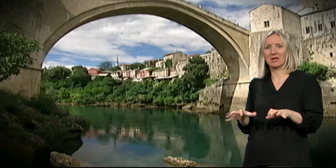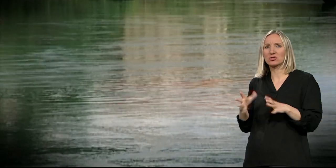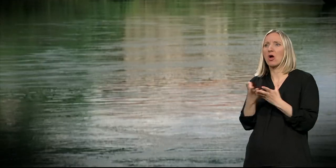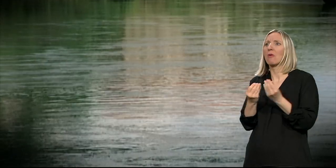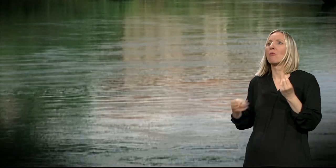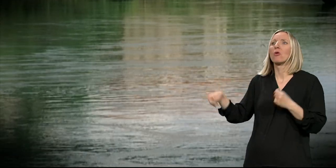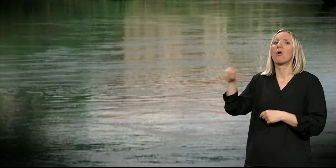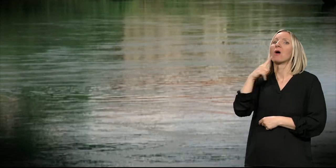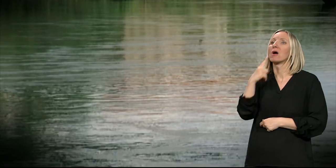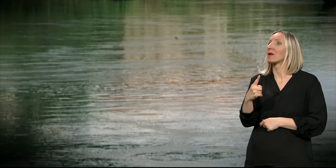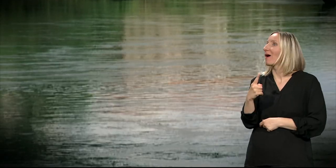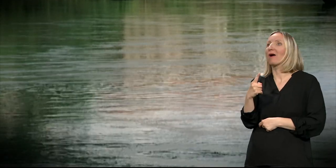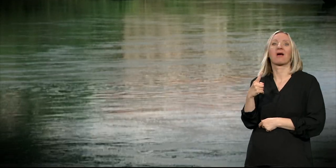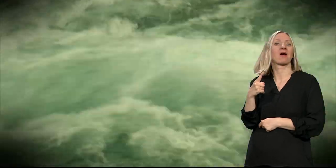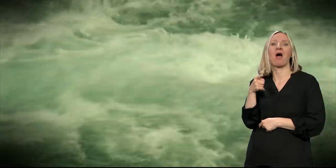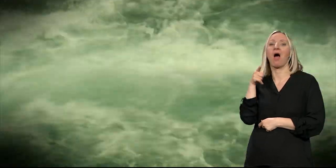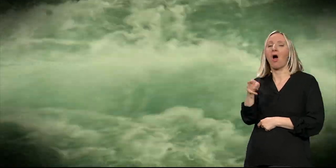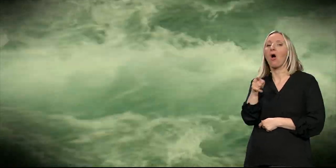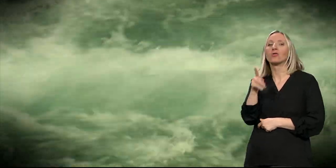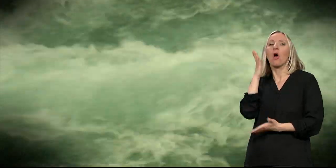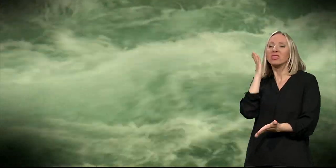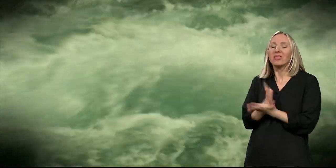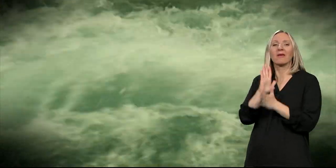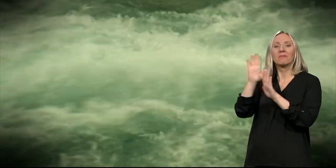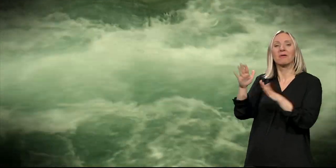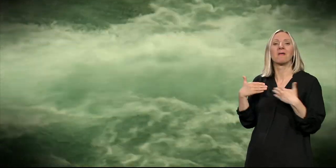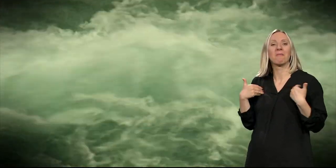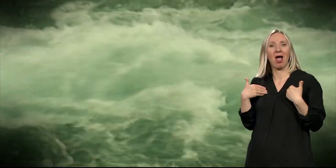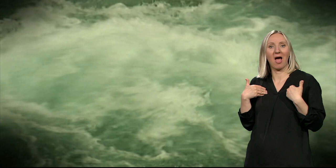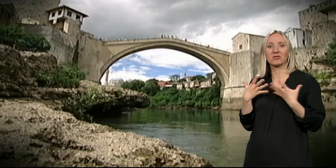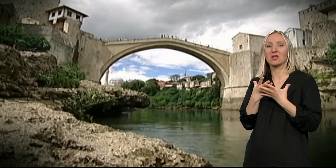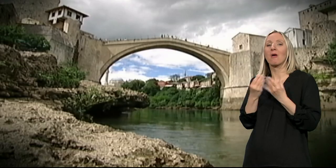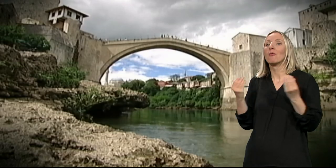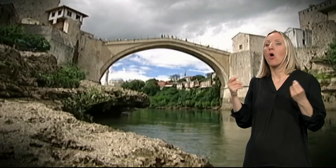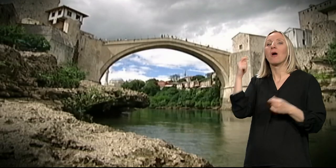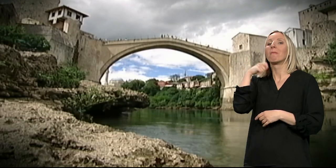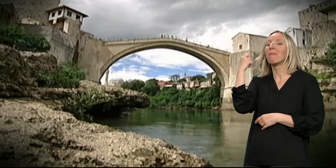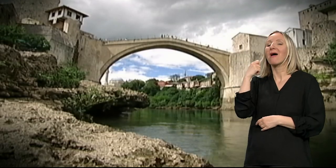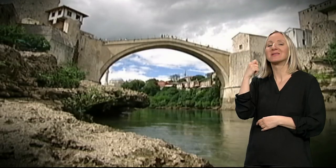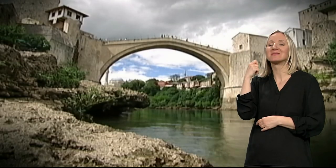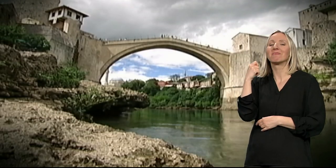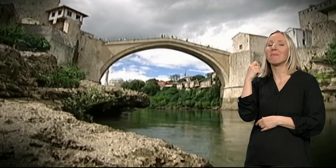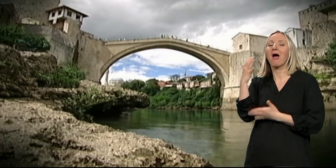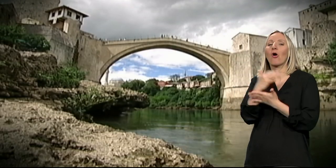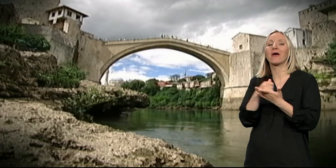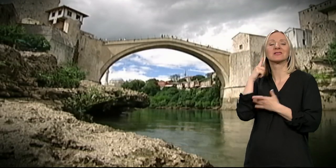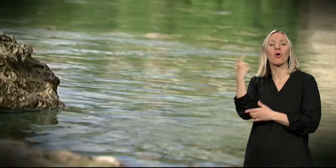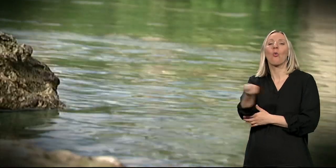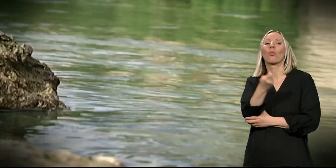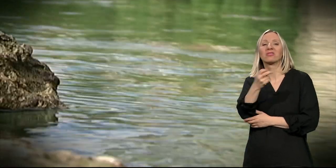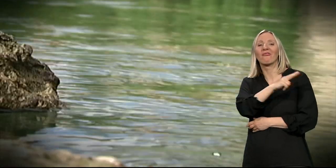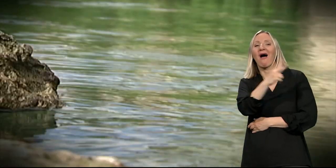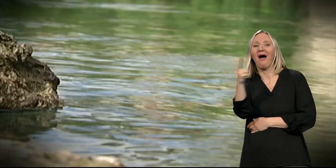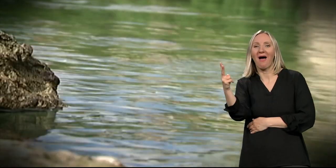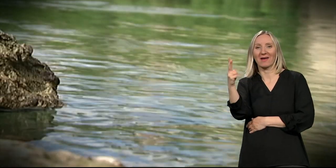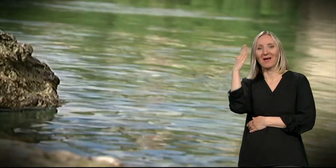davno nazvao neponovljivim krikom mladosti, mnogi su se odvarali, voleli i sanjali. Nije bilo